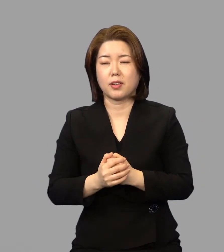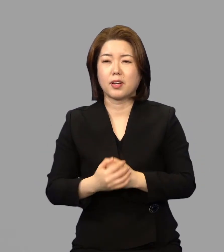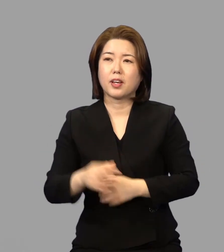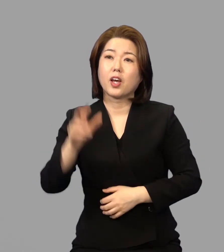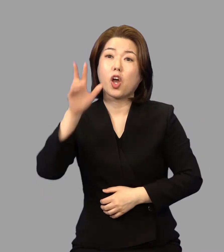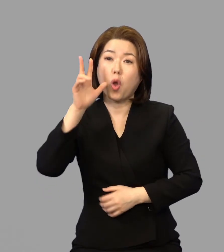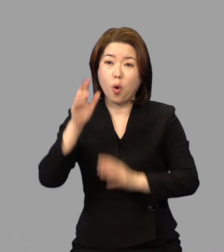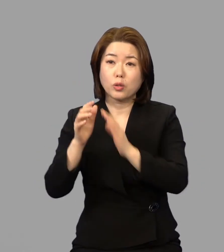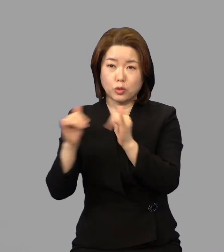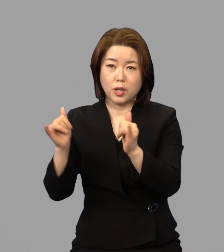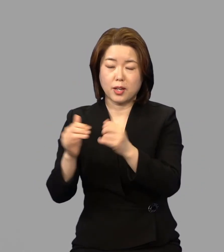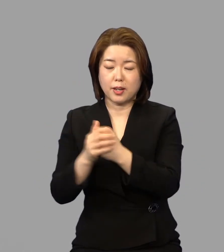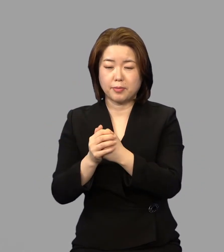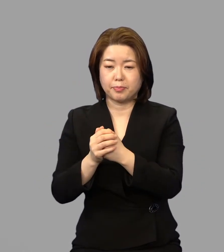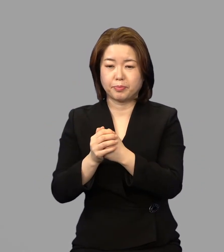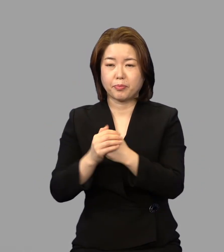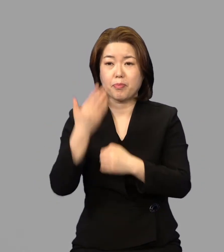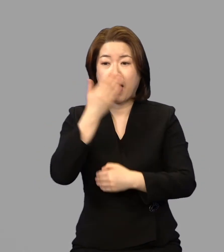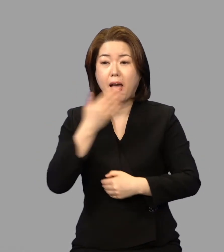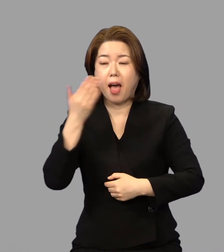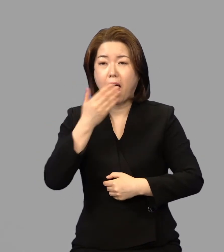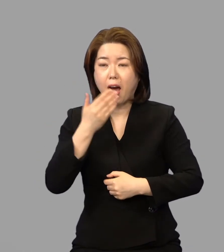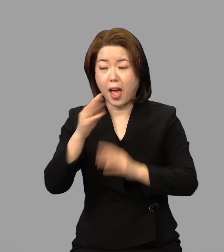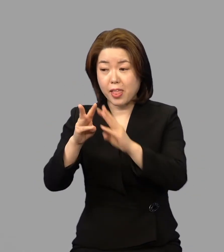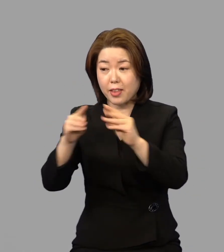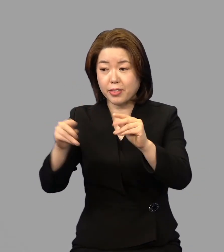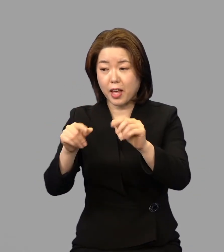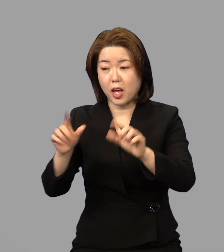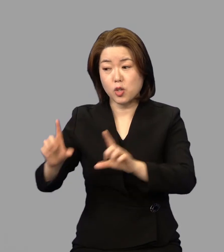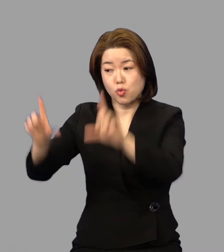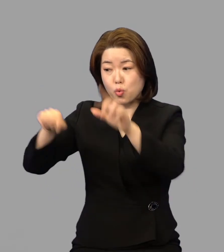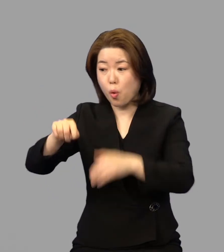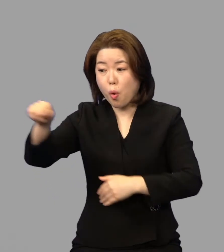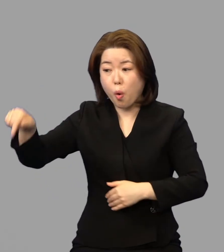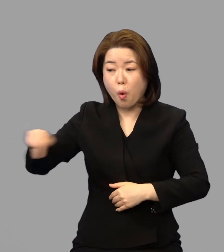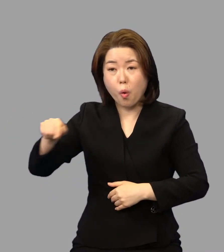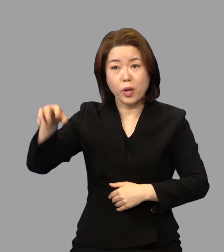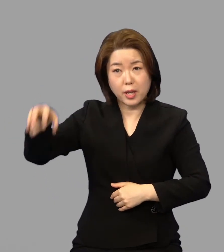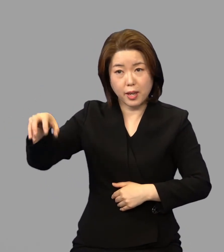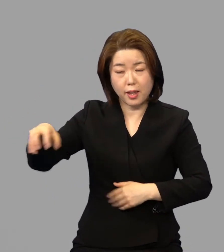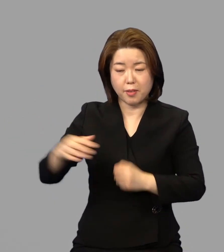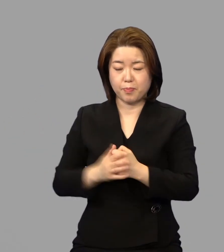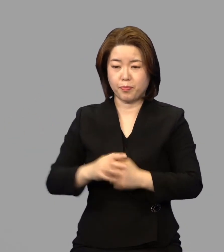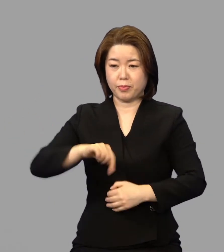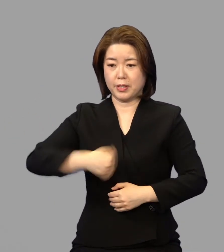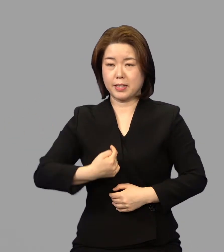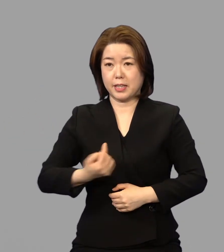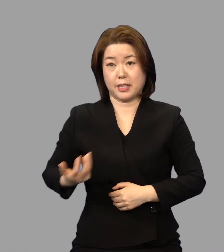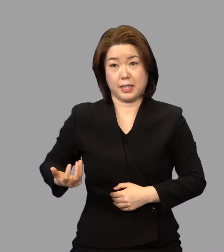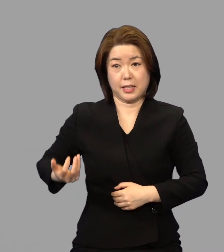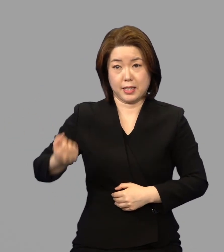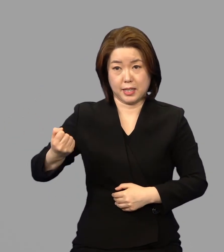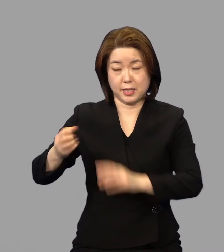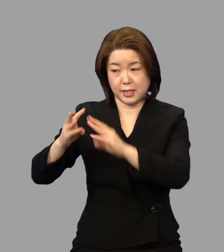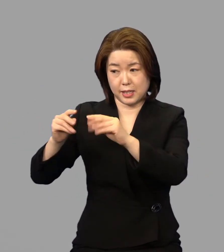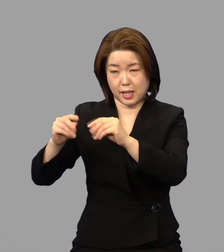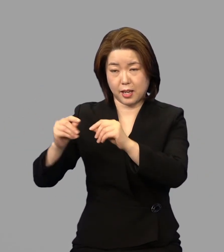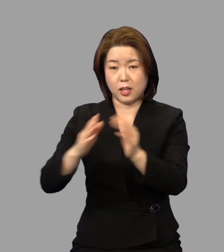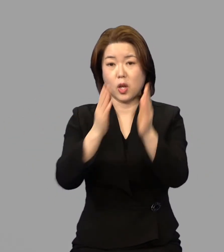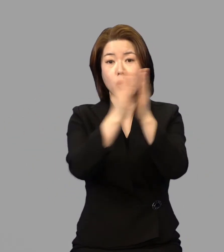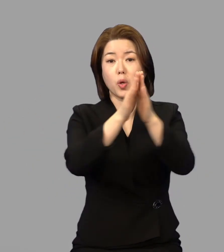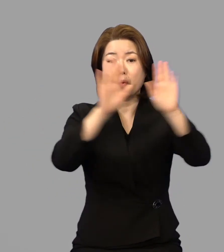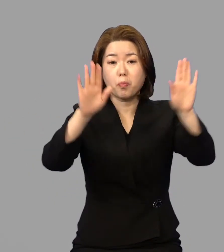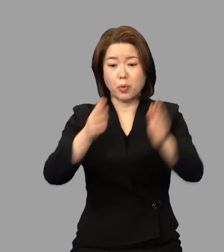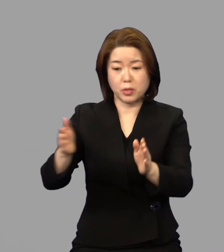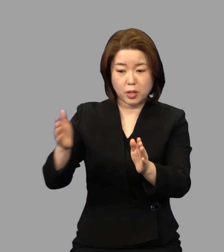여호수아가 가나안 동쪽편에 이미 자기 지분의 땅을 모세로부터